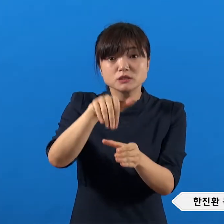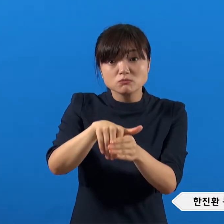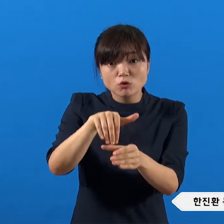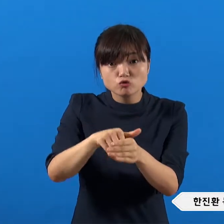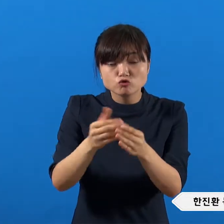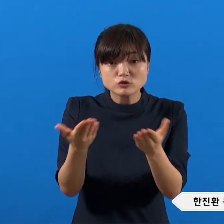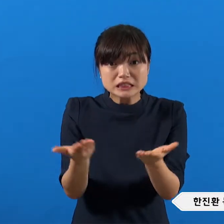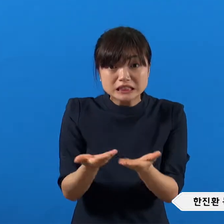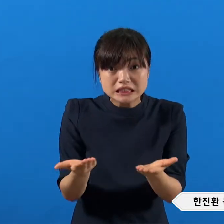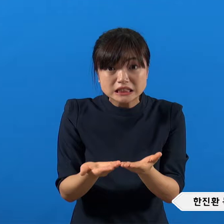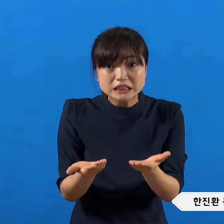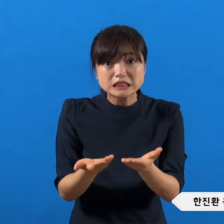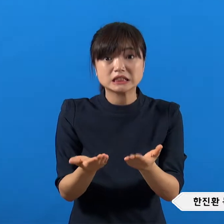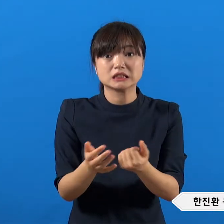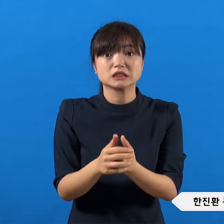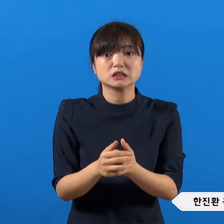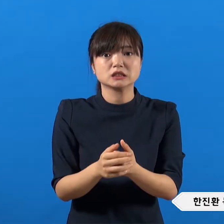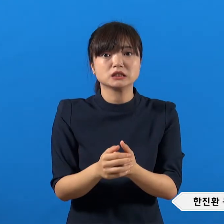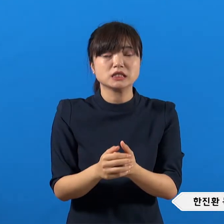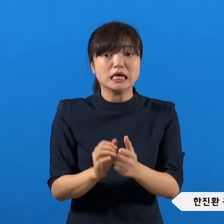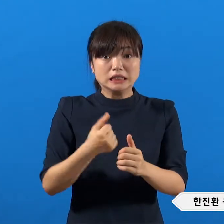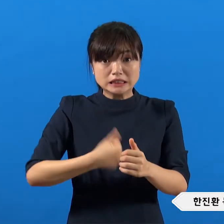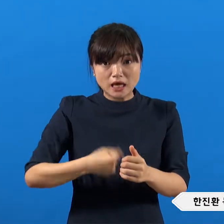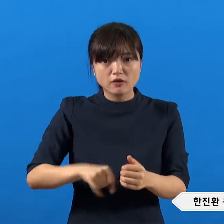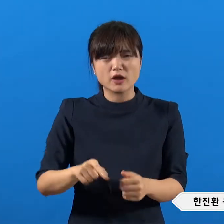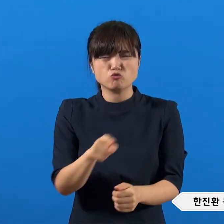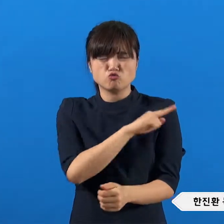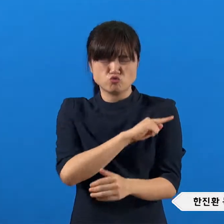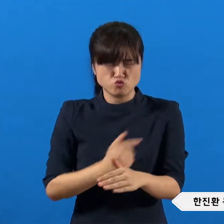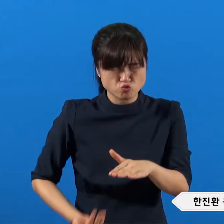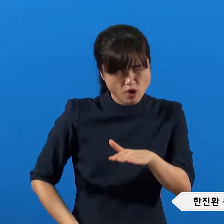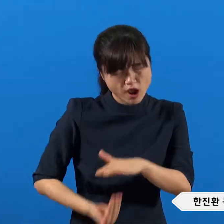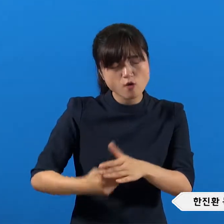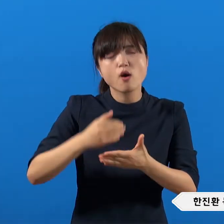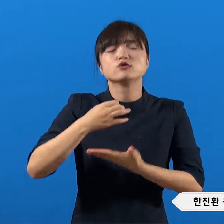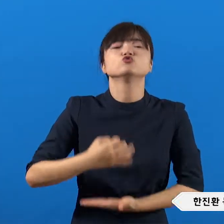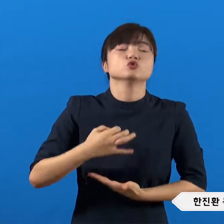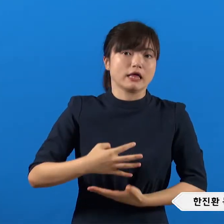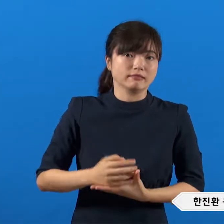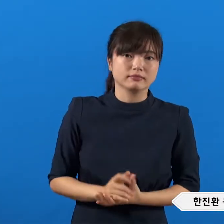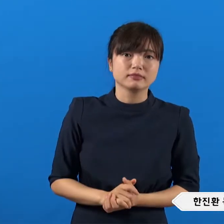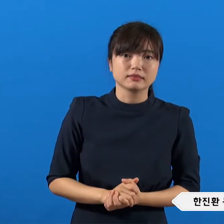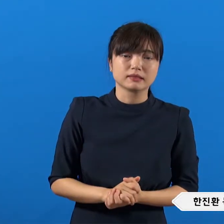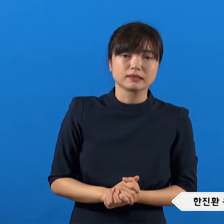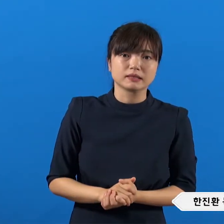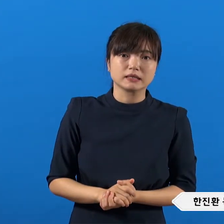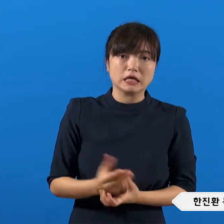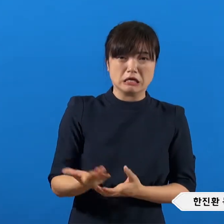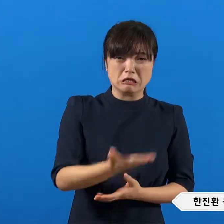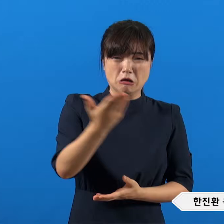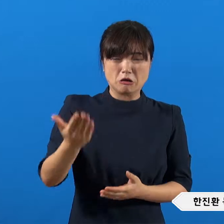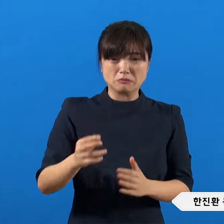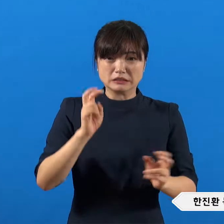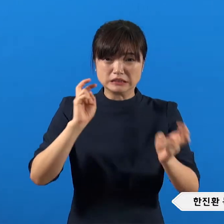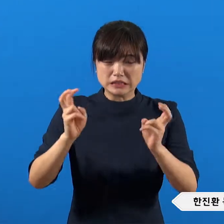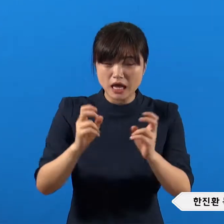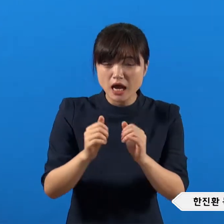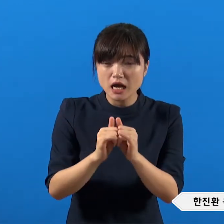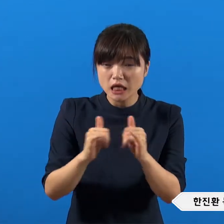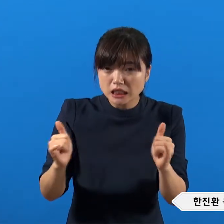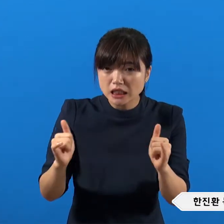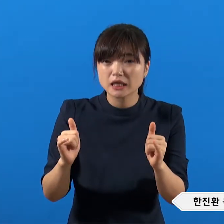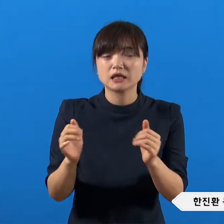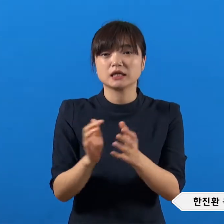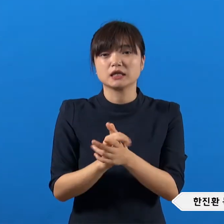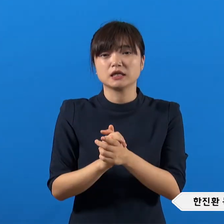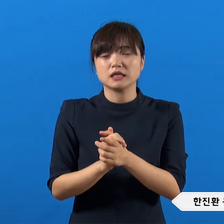것은 자식들에게 최고의 유산을 물려주는 것입니다. 여러분 직장 동료나